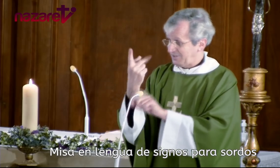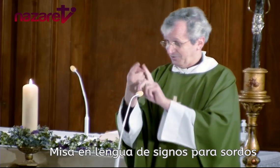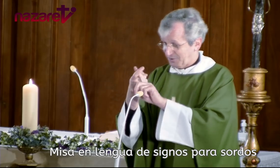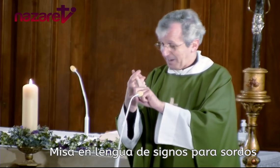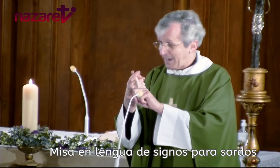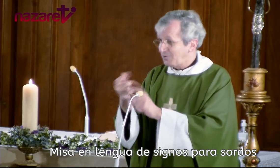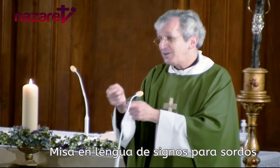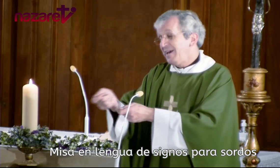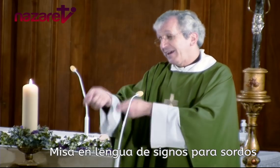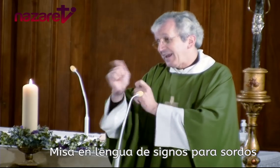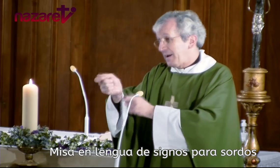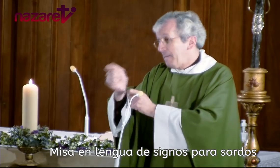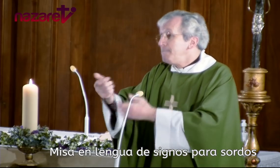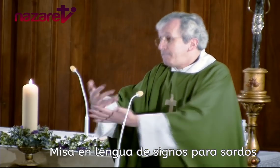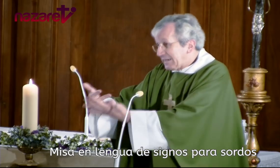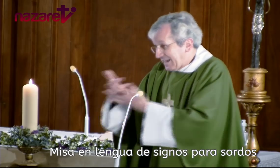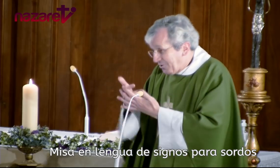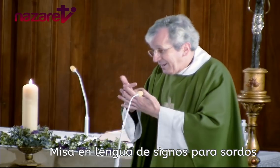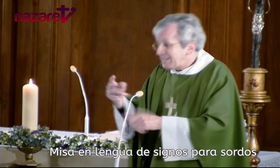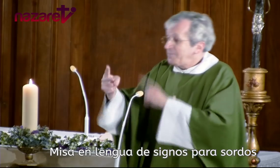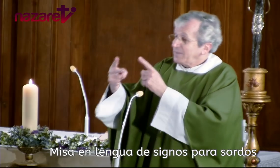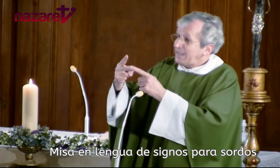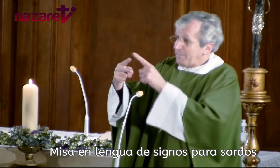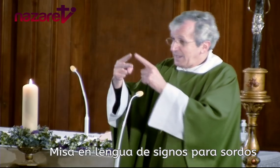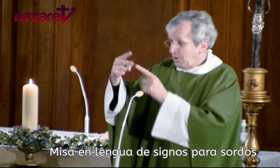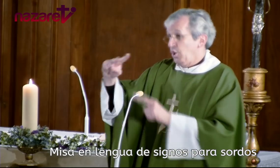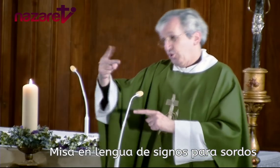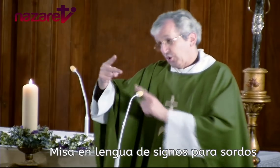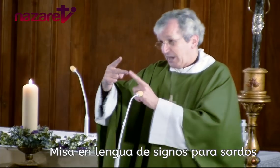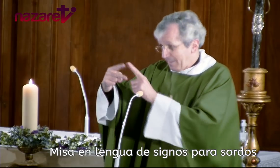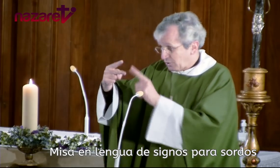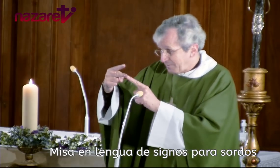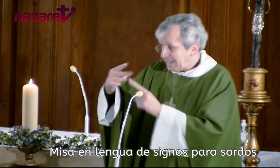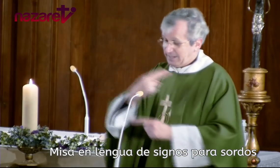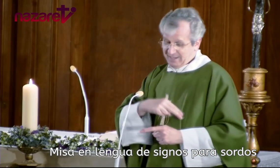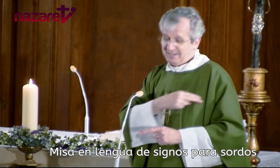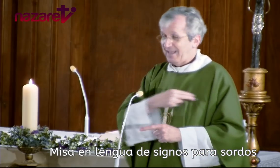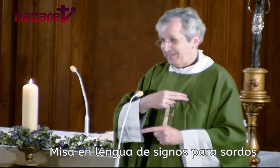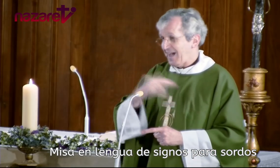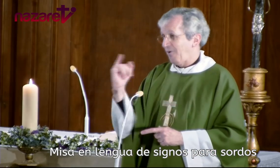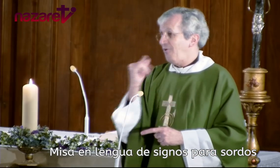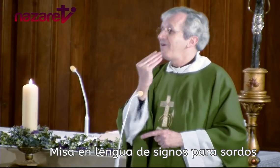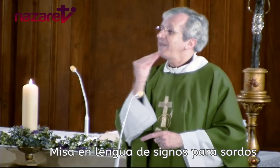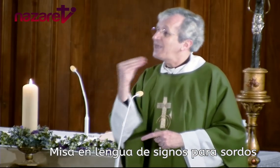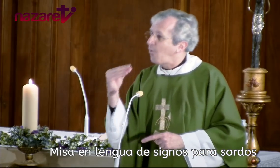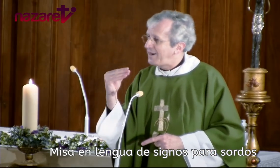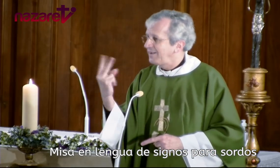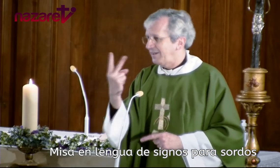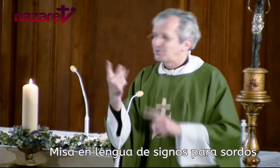dos hermanos que eran pescadores, y también dos hermanos más, Santiago y Juan, que los dos